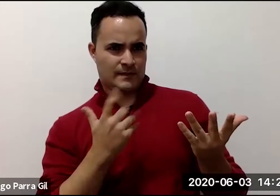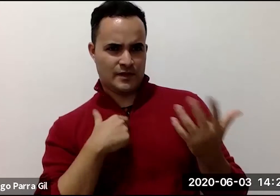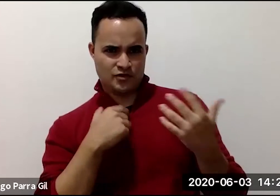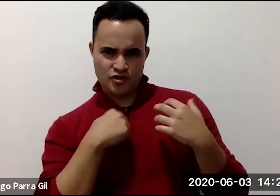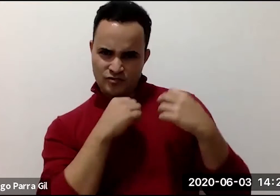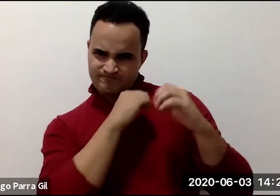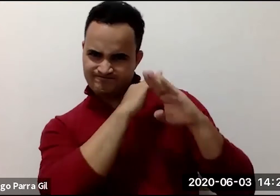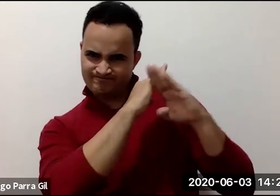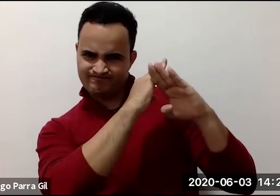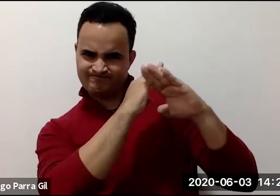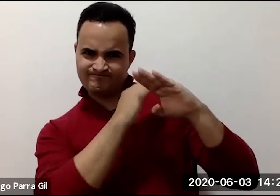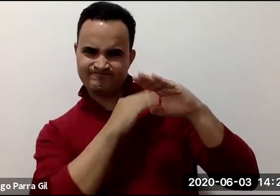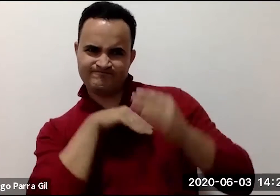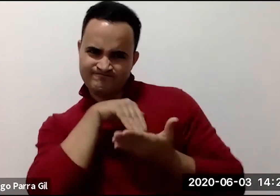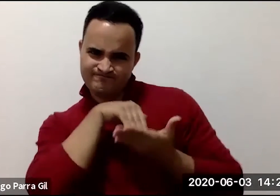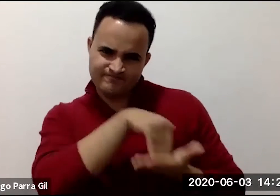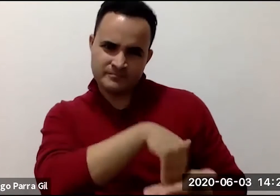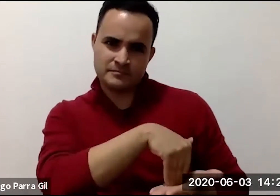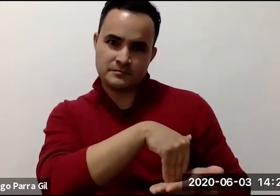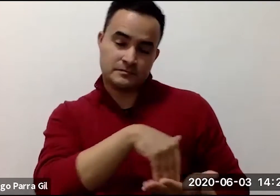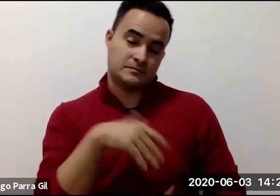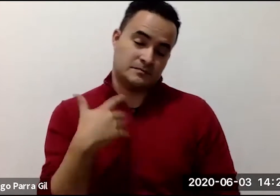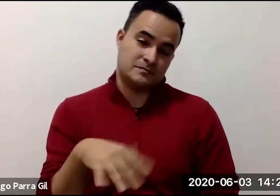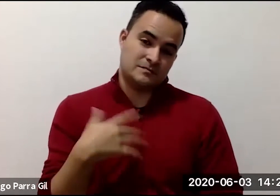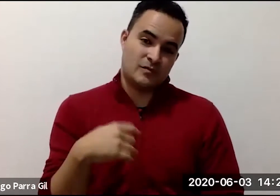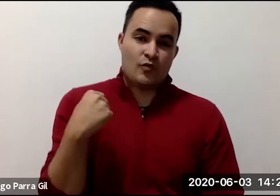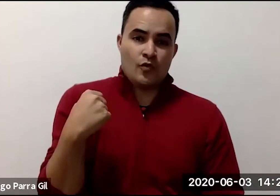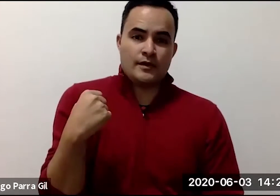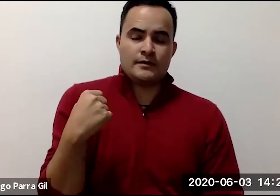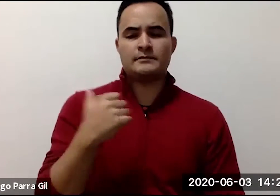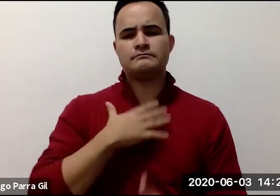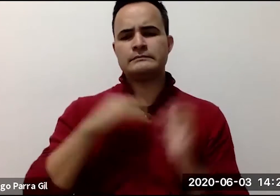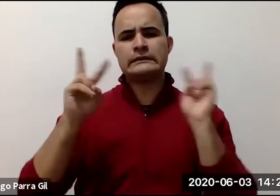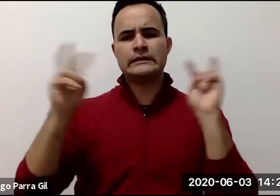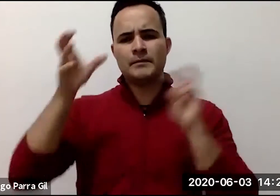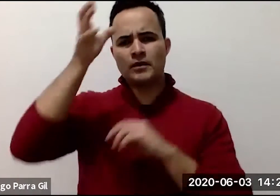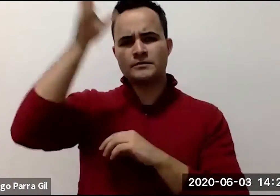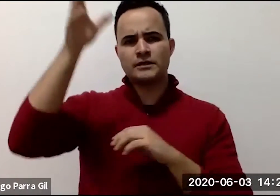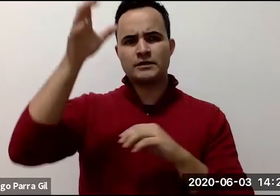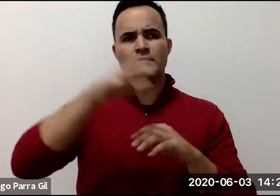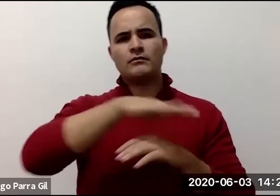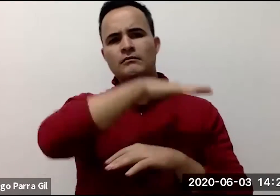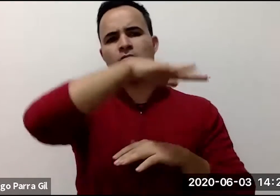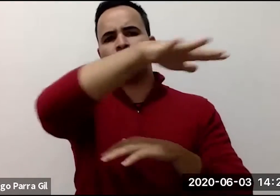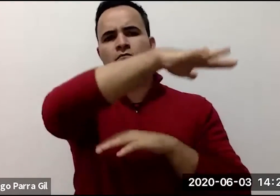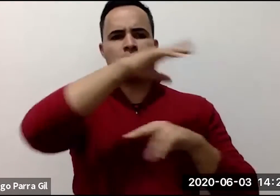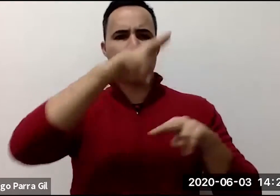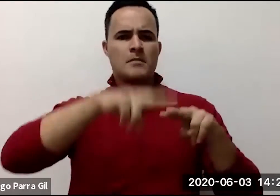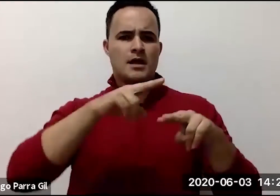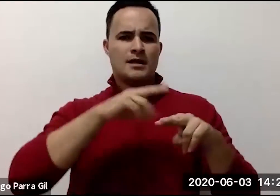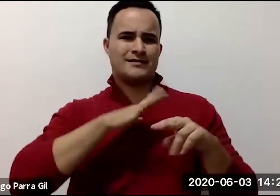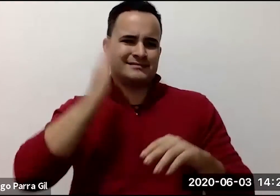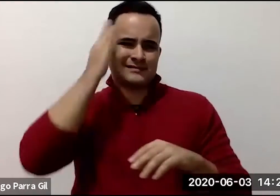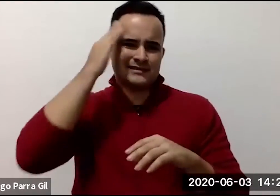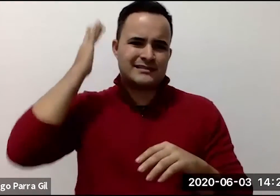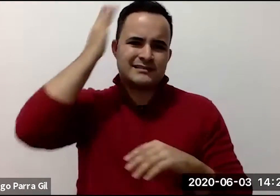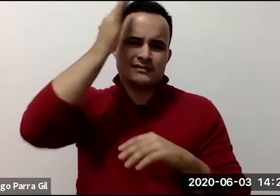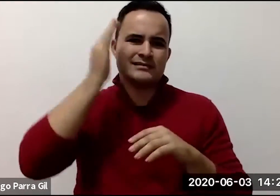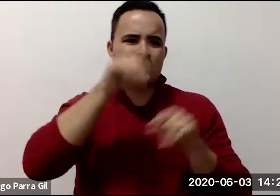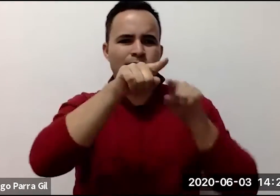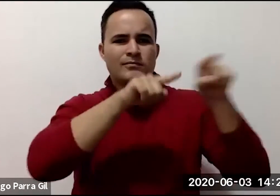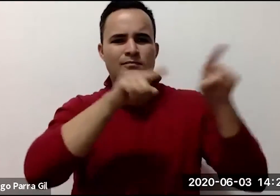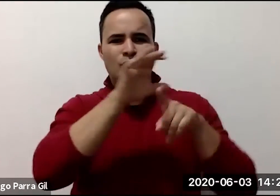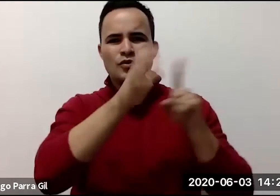hablando de la normalidad no solamente como un imaginario o referente cultural que tenemos todas las personas, sino también